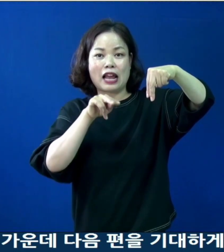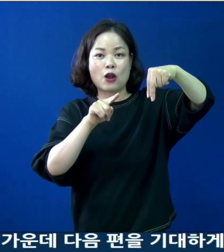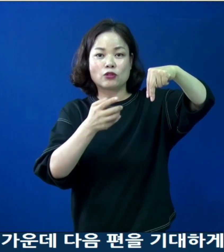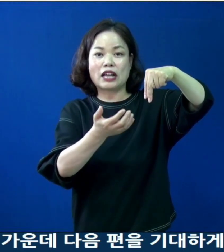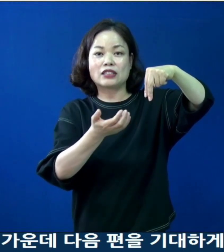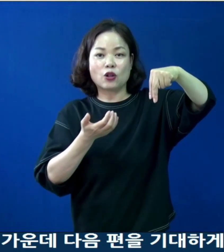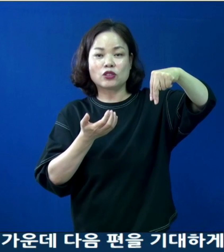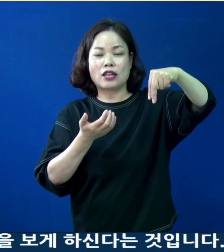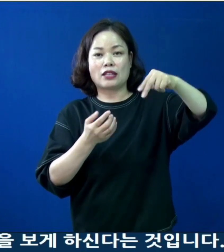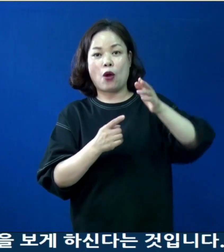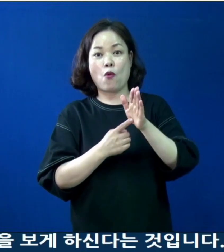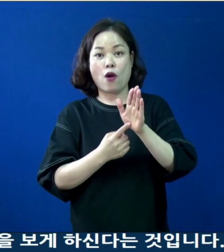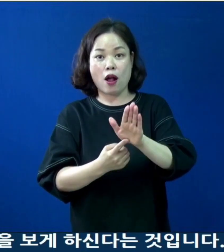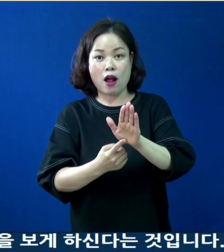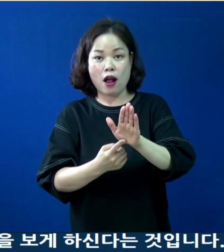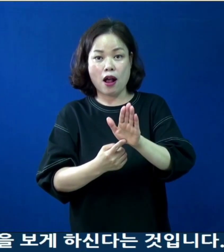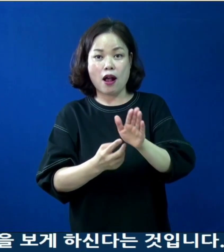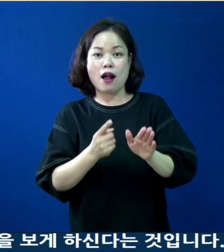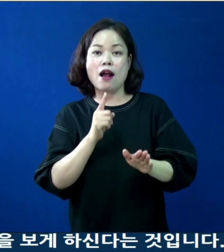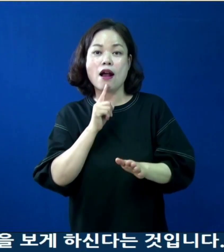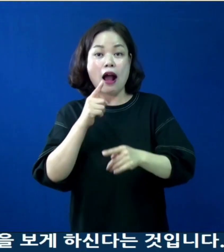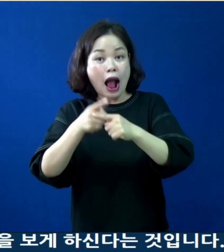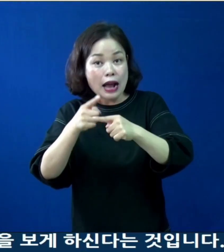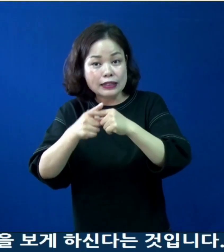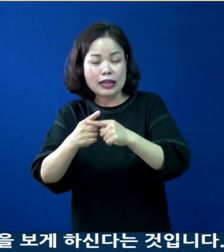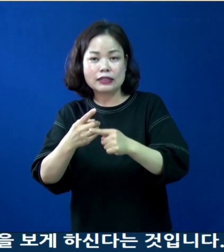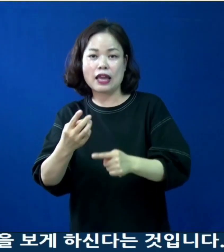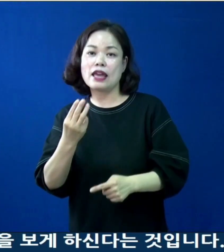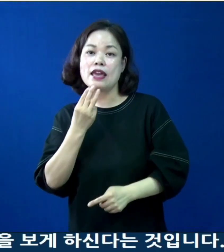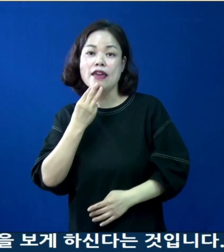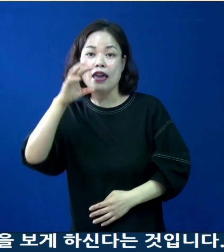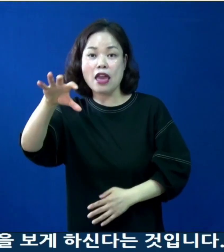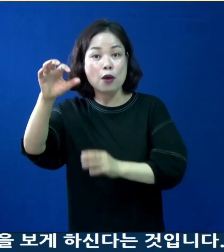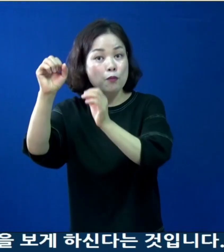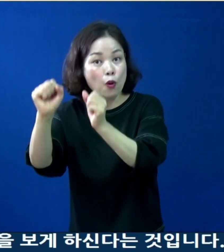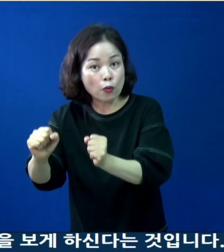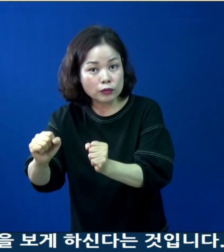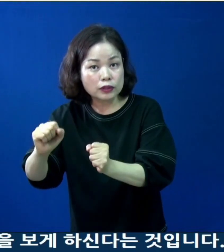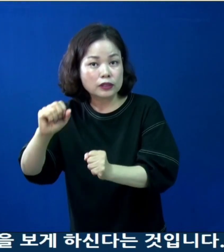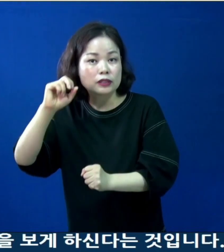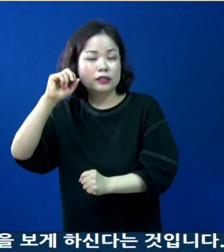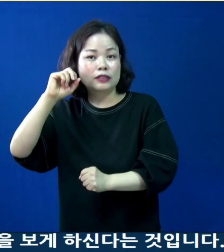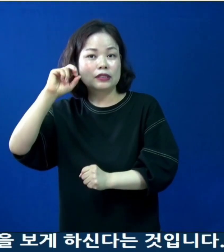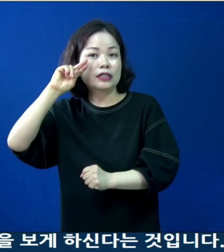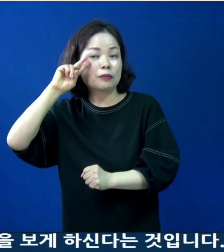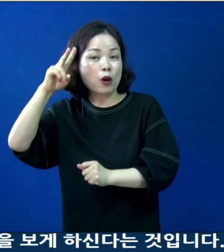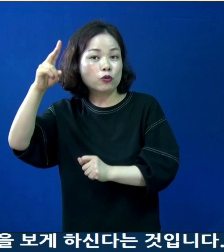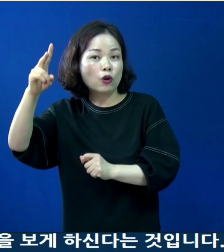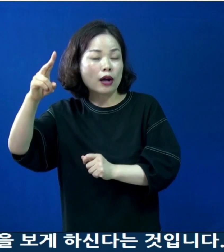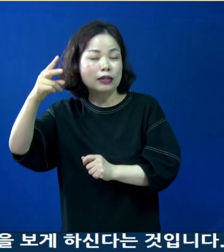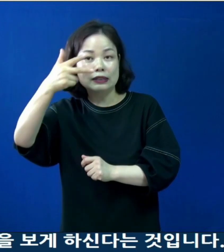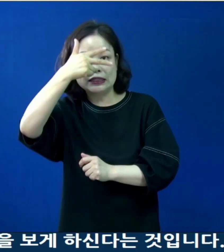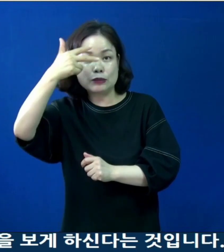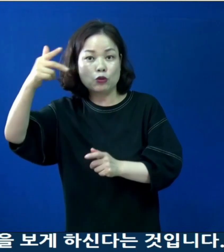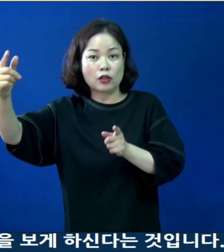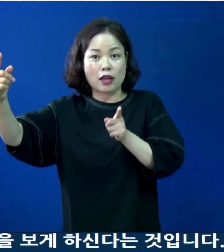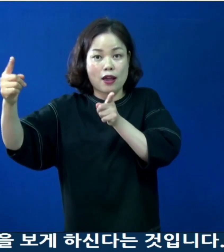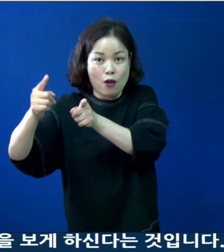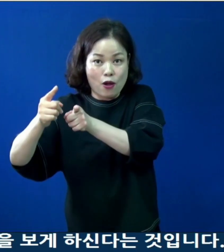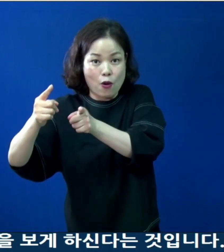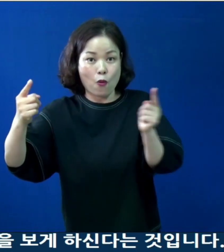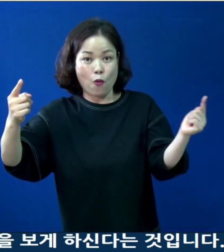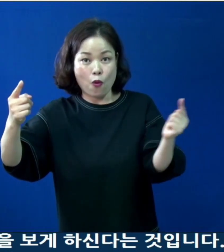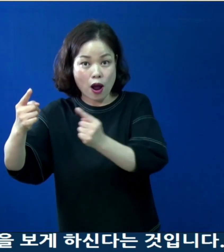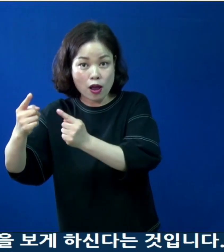말씀드리는 겁니다. 아덴에 머무는 동안에 디모데가 바울에게 합류를 합니다. 와요. 정말 바울의 말을 듣고